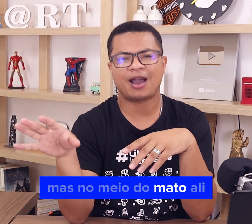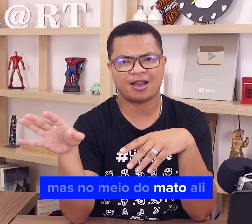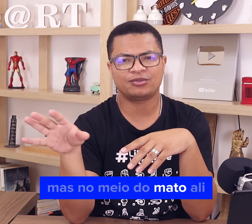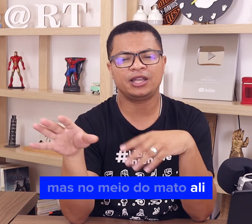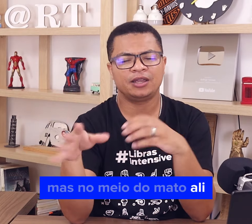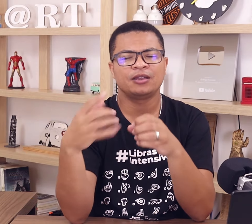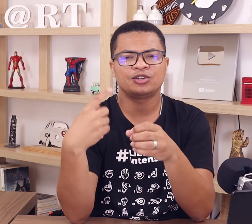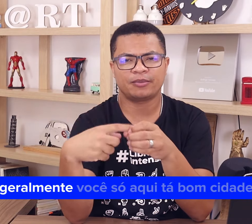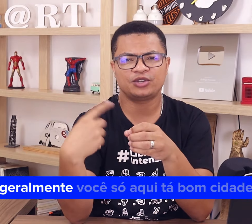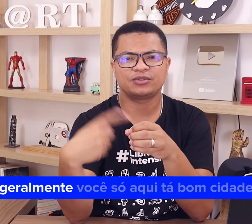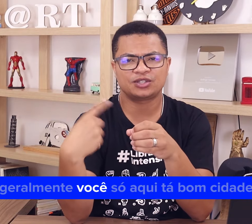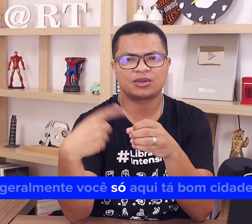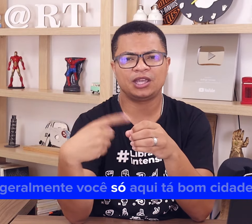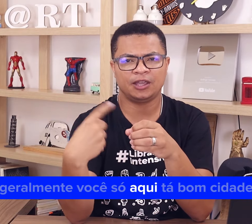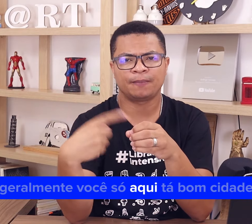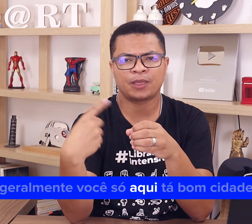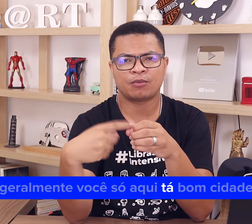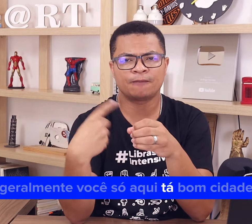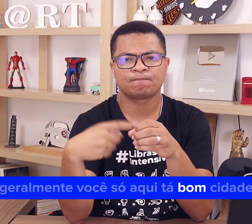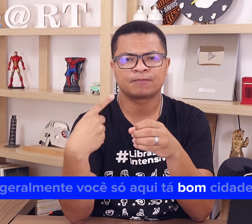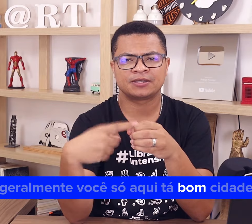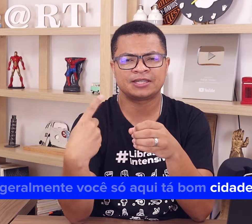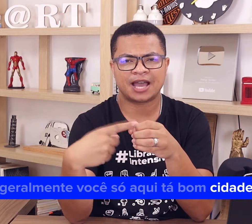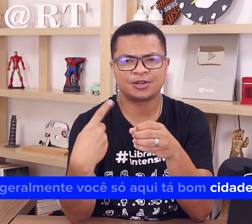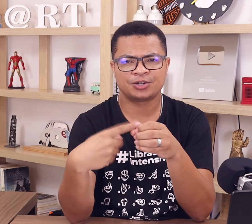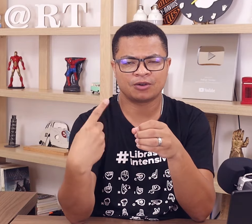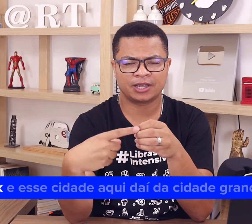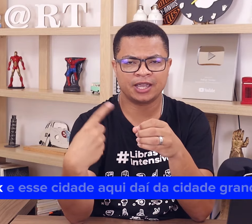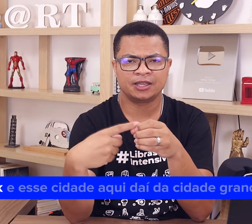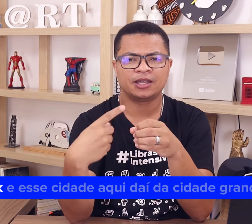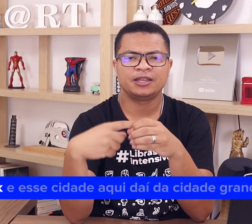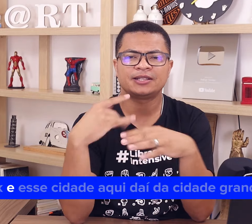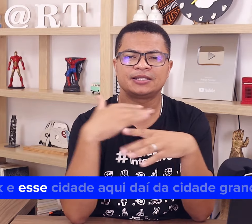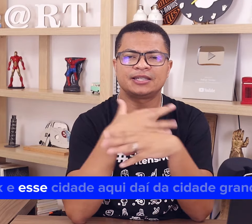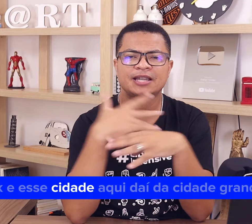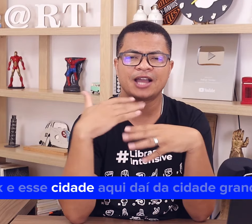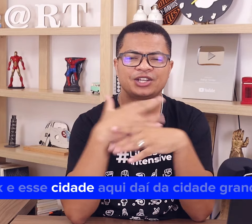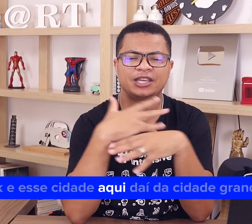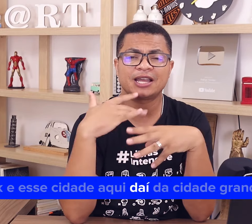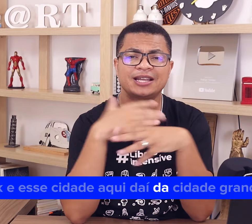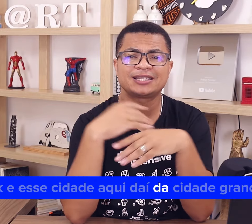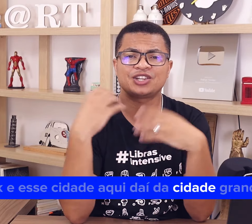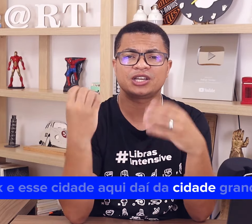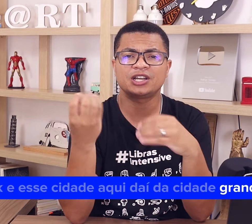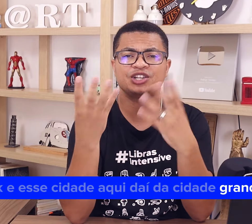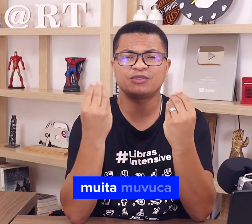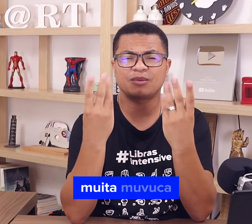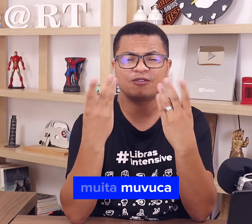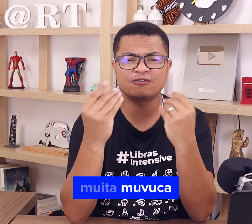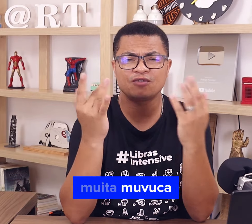mato ali. Geralmente você usa isso aqui, tá bom? Cidade, ok? E essa cidade aqui dá a ideia de cidade grande. Muita muvuca,